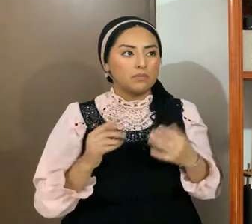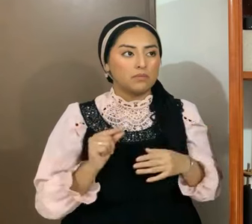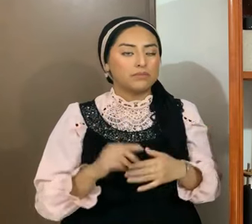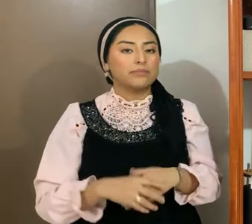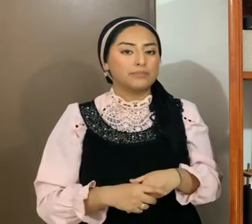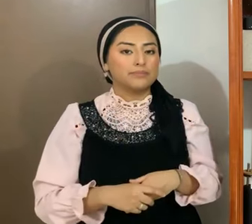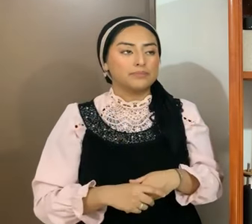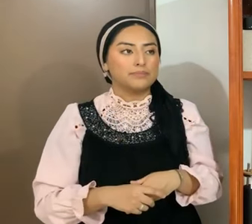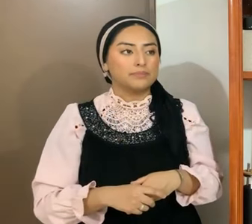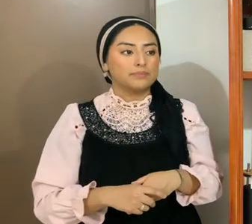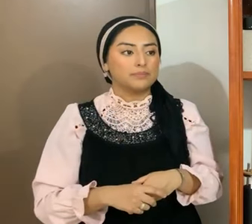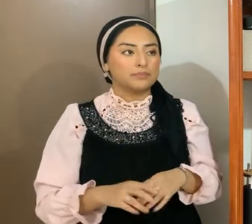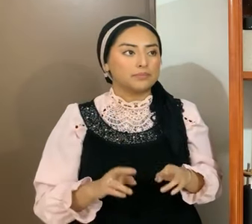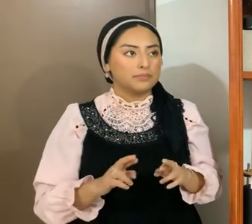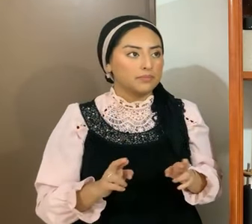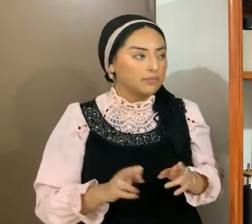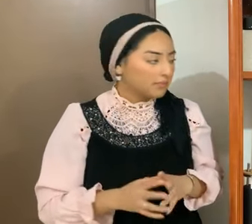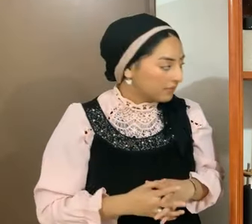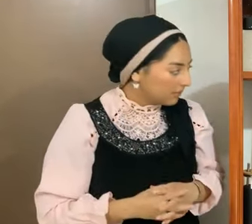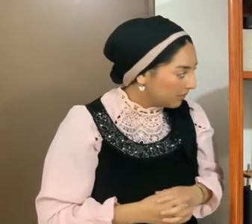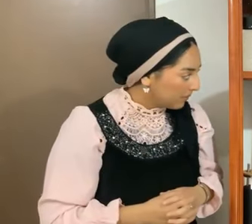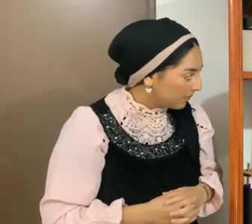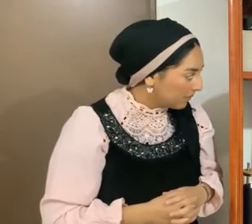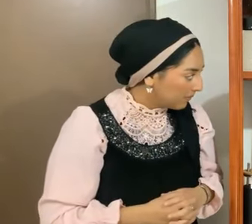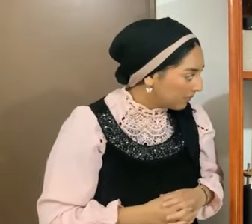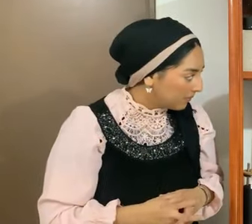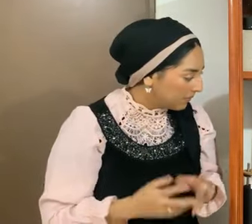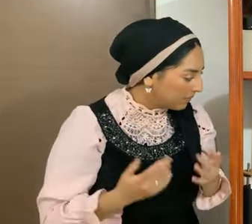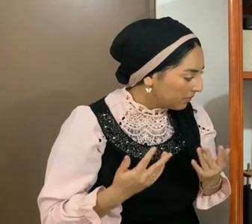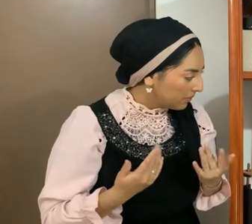¿Quién formó un dios? Hace además un dios y